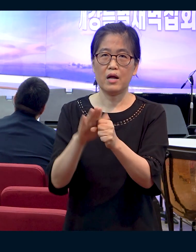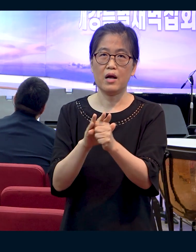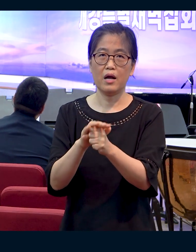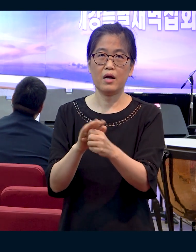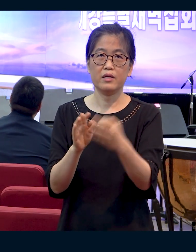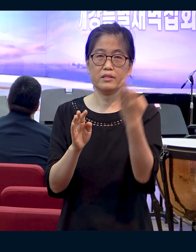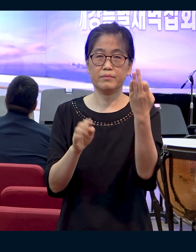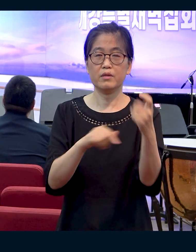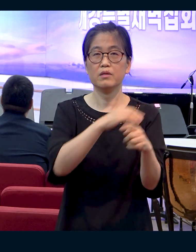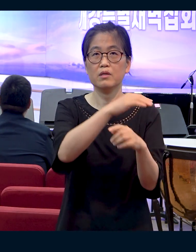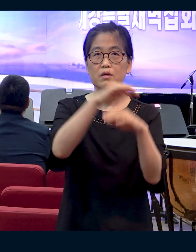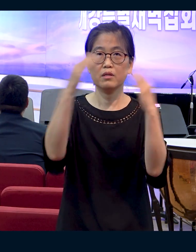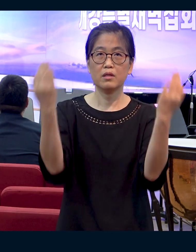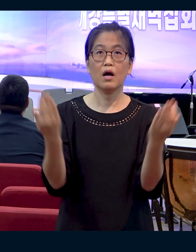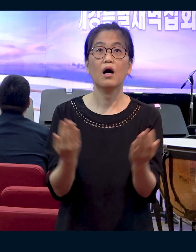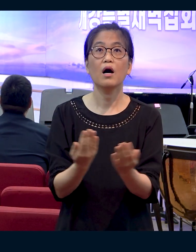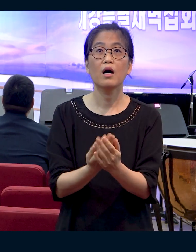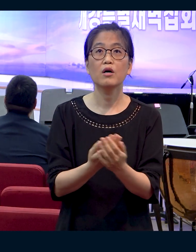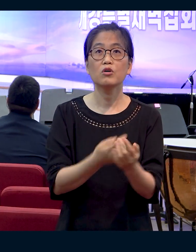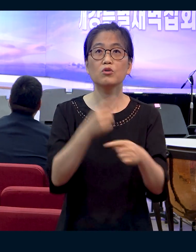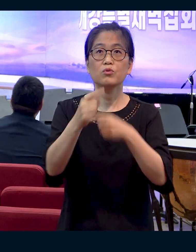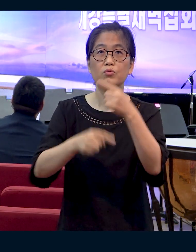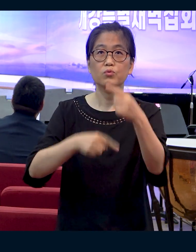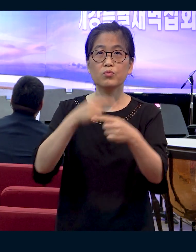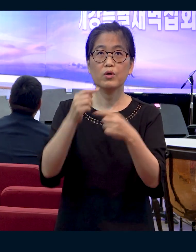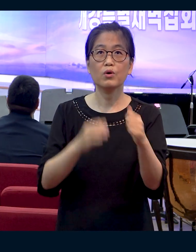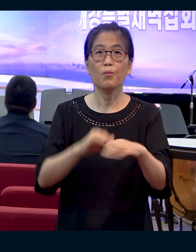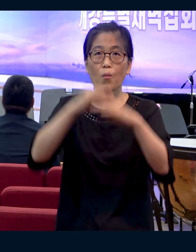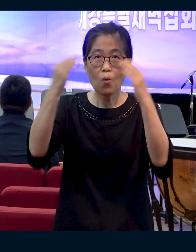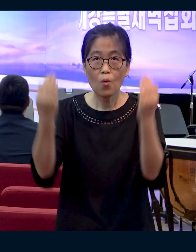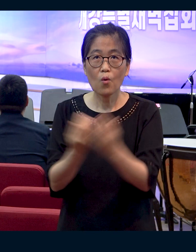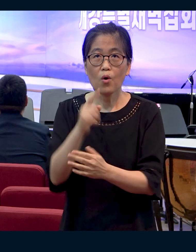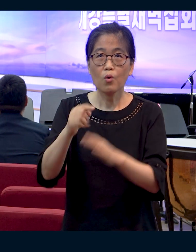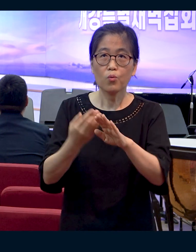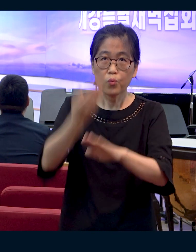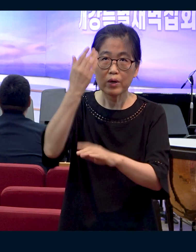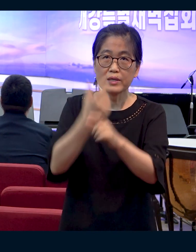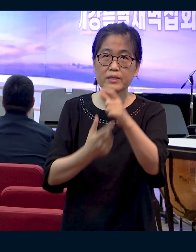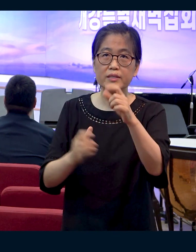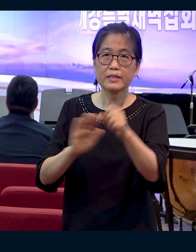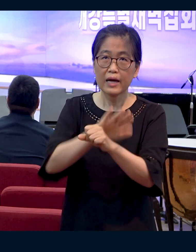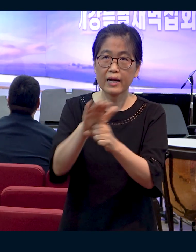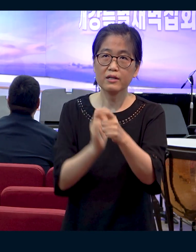말씀 같이 한번 읽겠습니다. 14절 말씀 함께 읽습니다. 이 모든 것